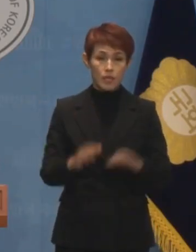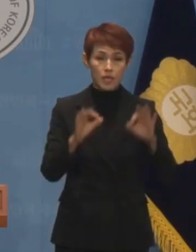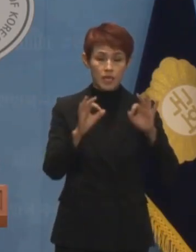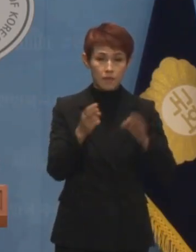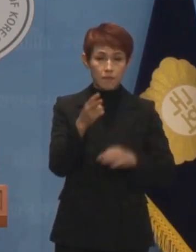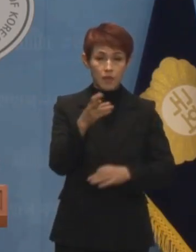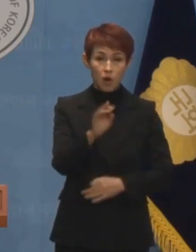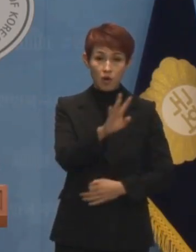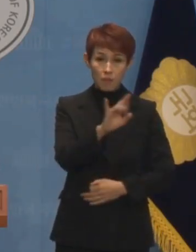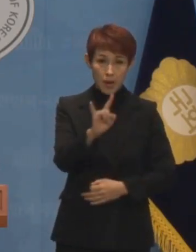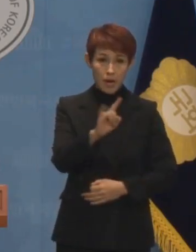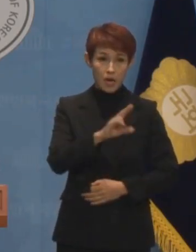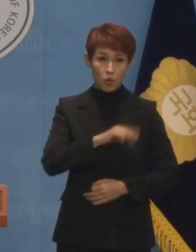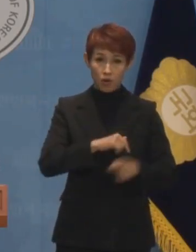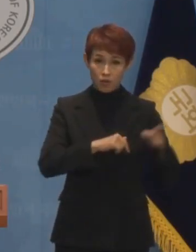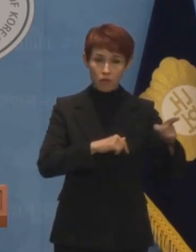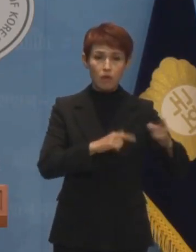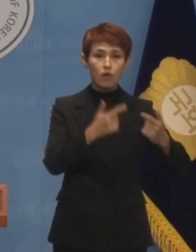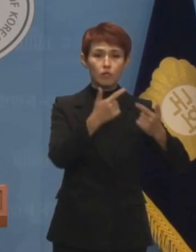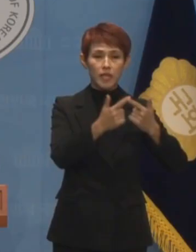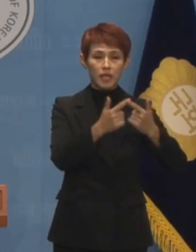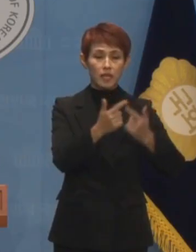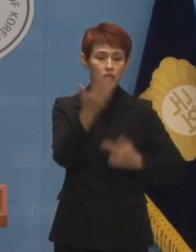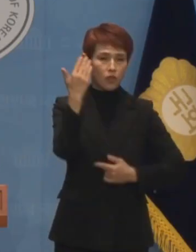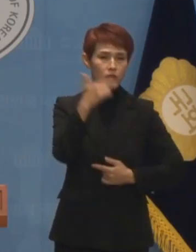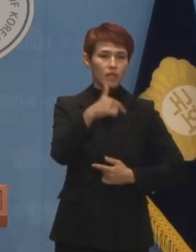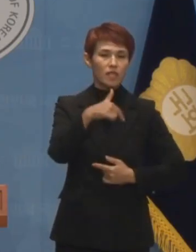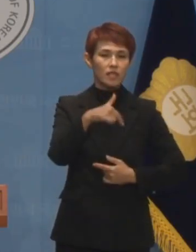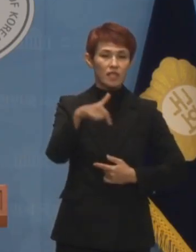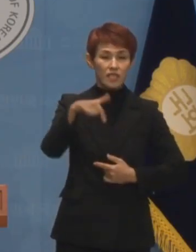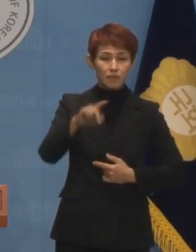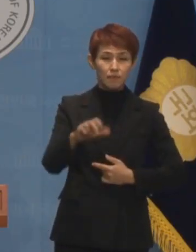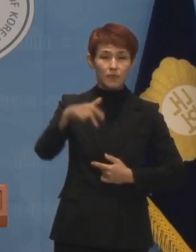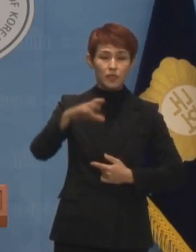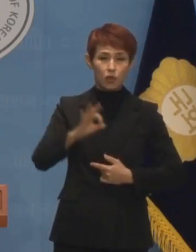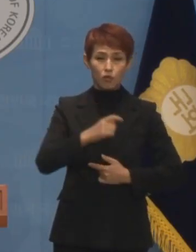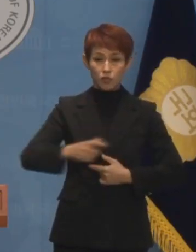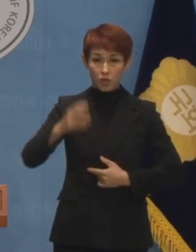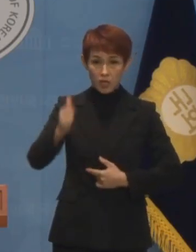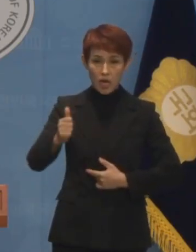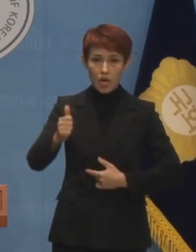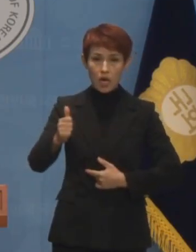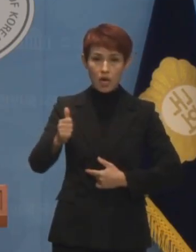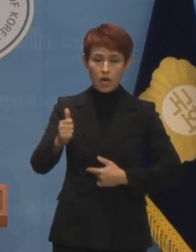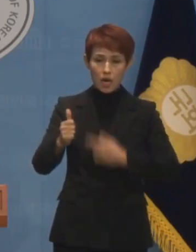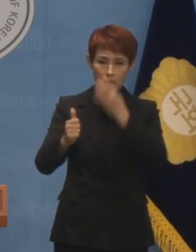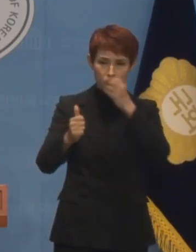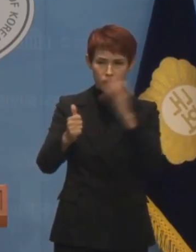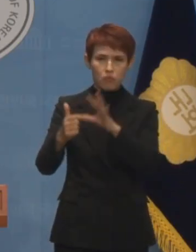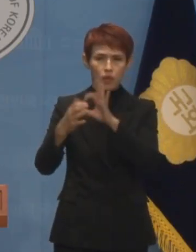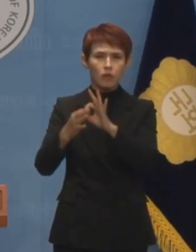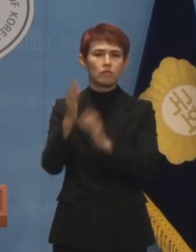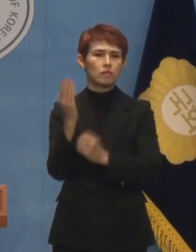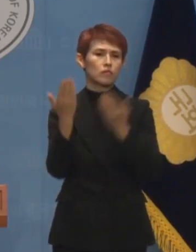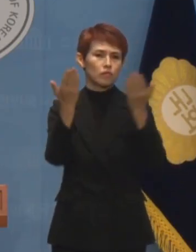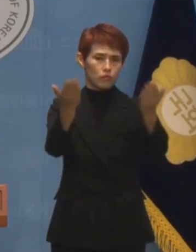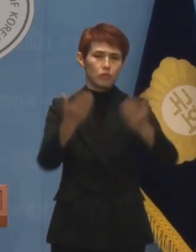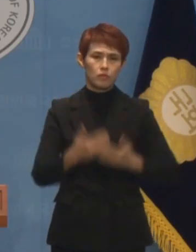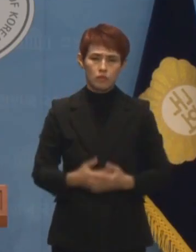의원 부산 전 금정구청장 고인 모독 관련한 논평 브리핑 시작하겠습니다.